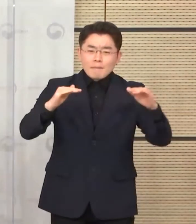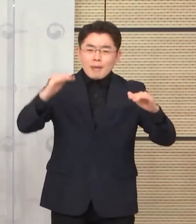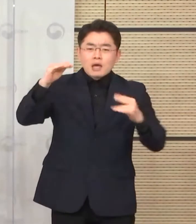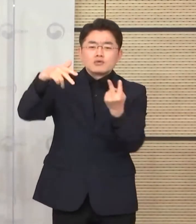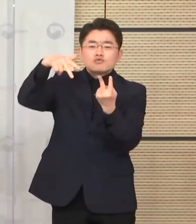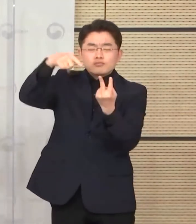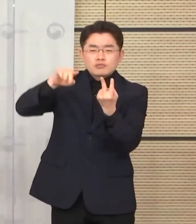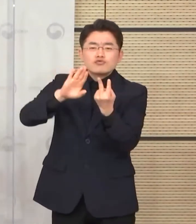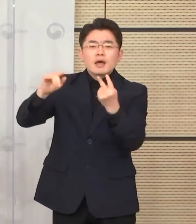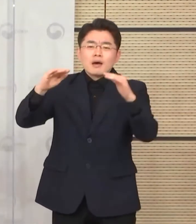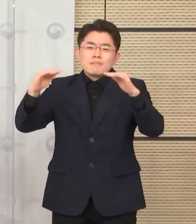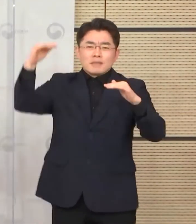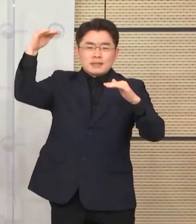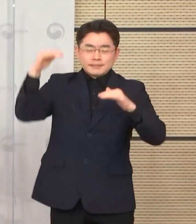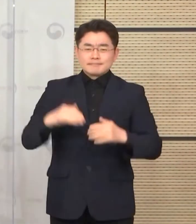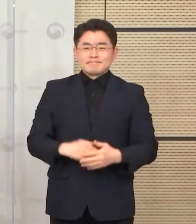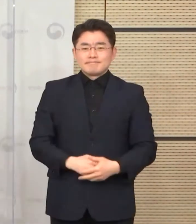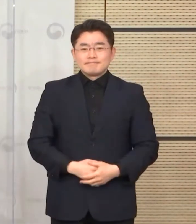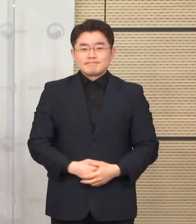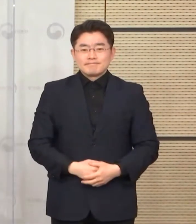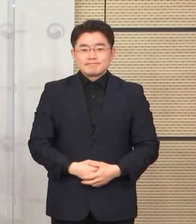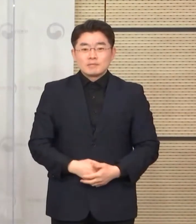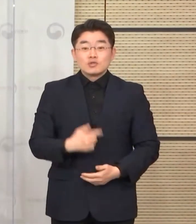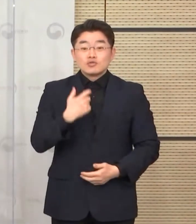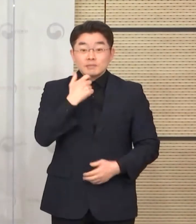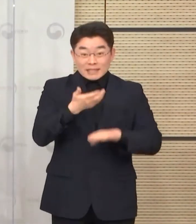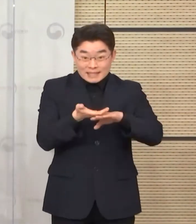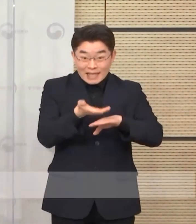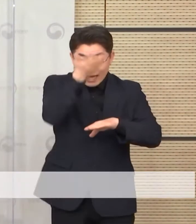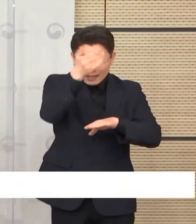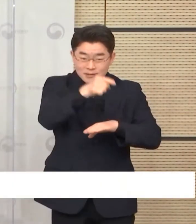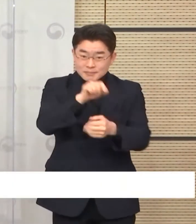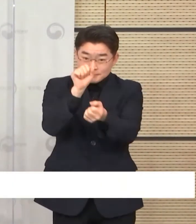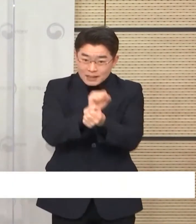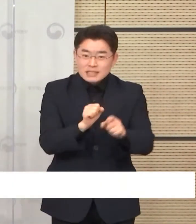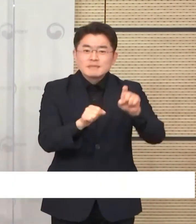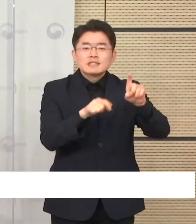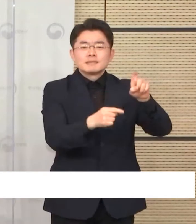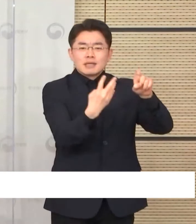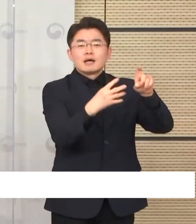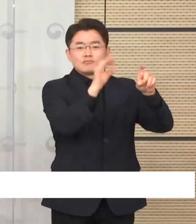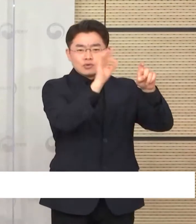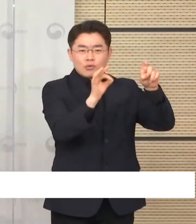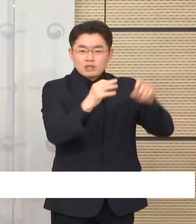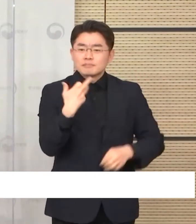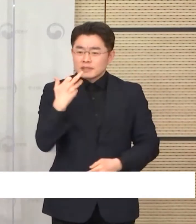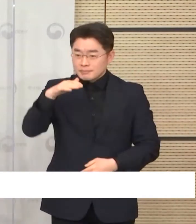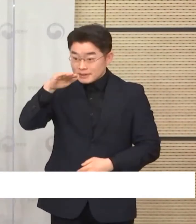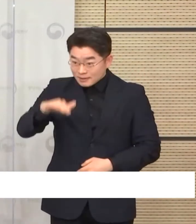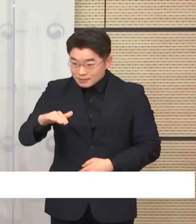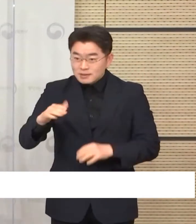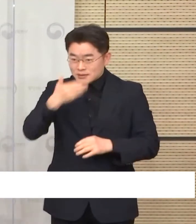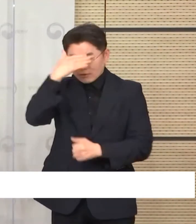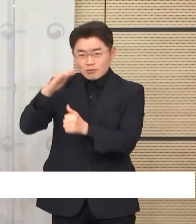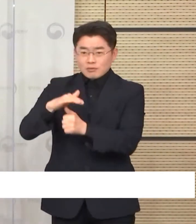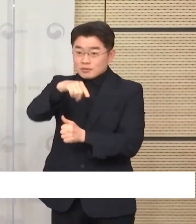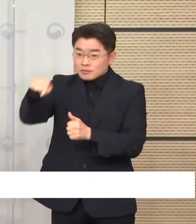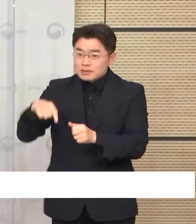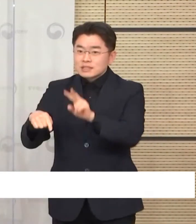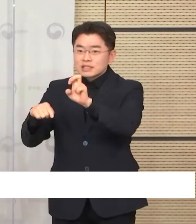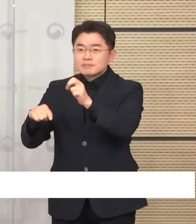보이고 있는 중입니다 60세 이상은 11.4% 18세 이하 연령층은